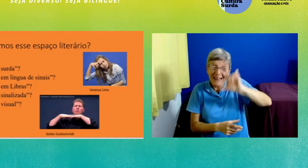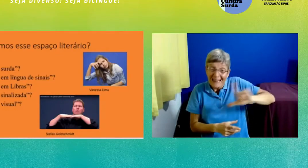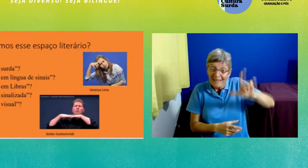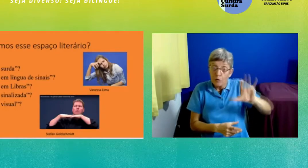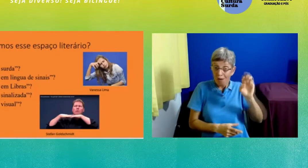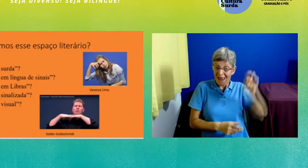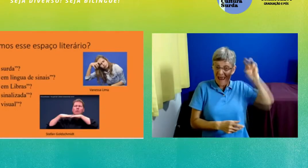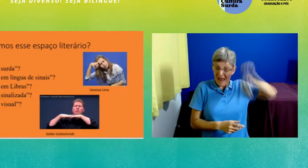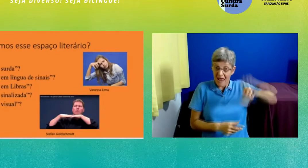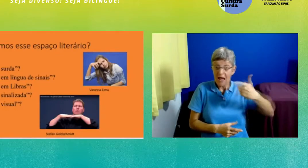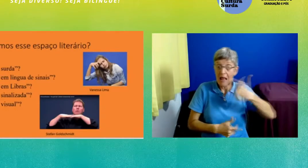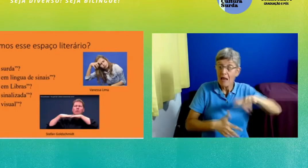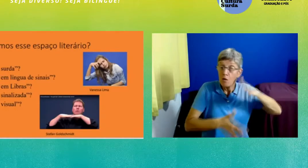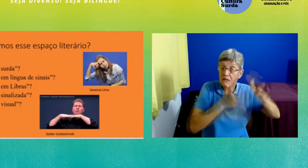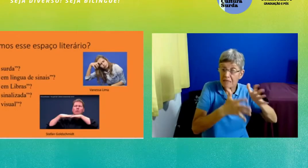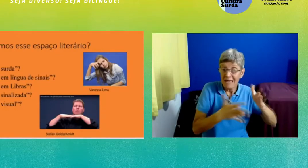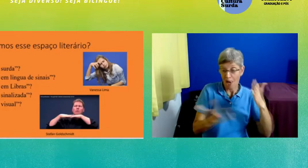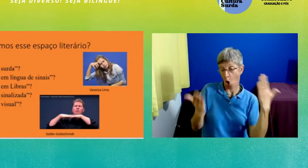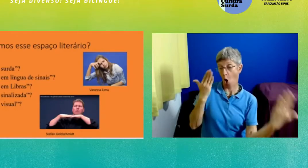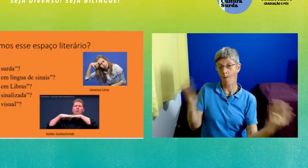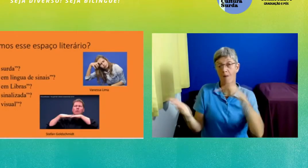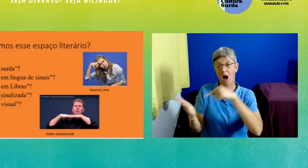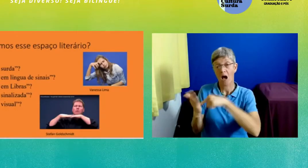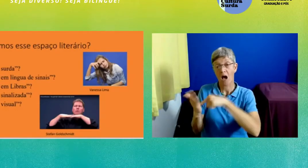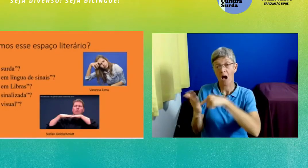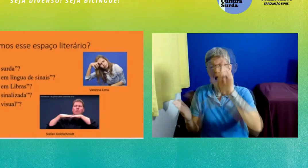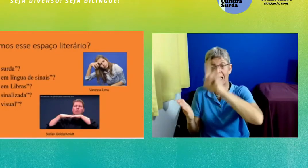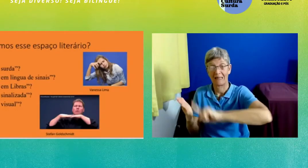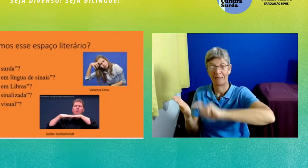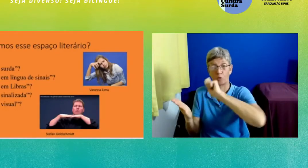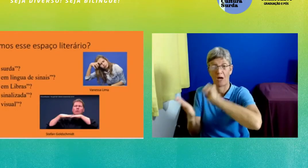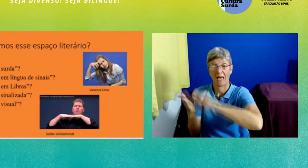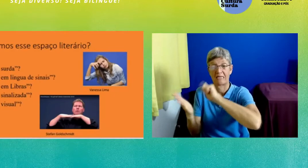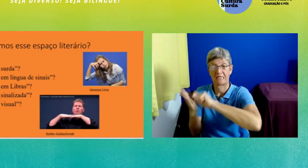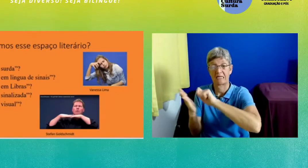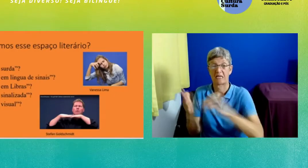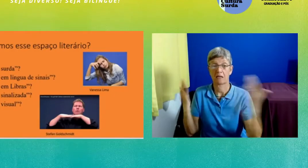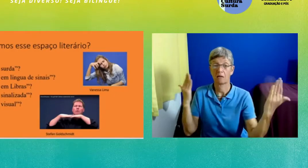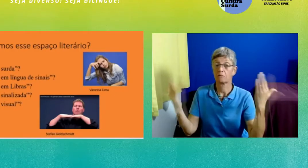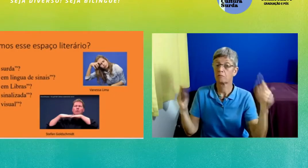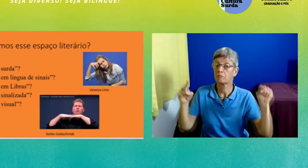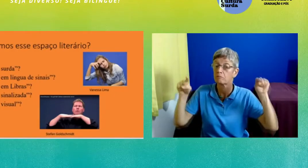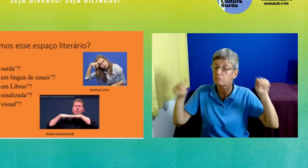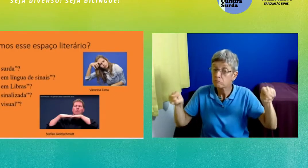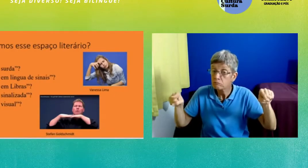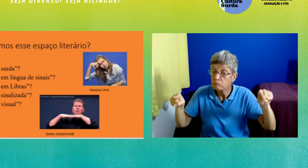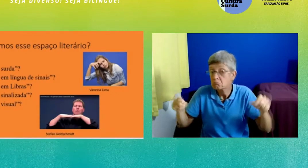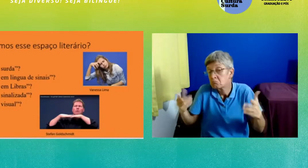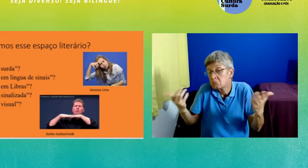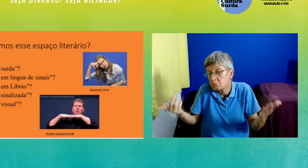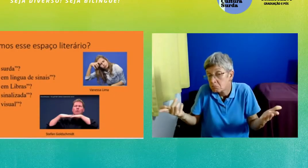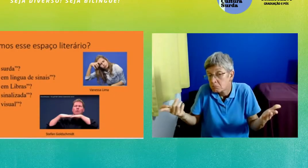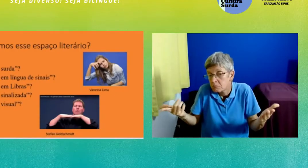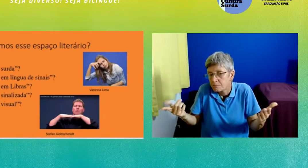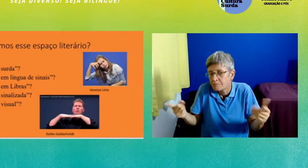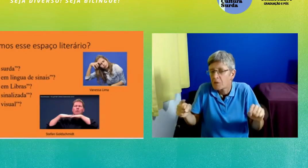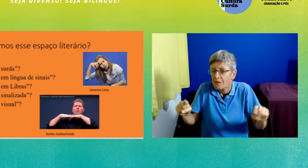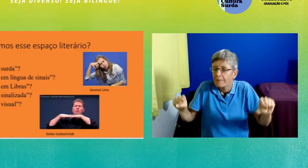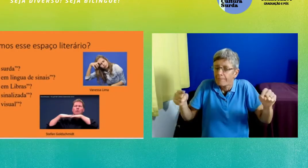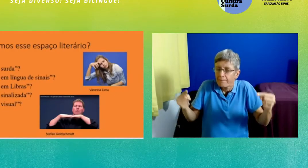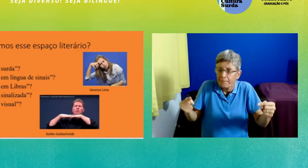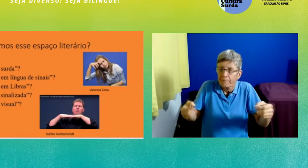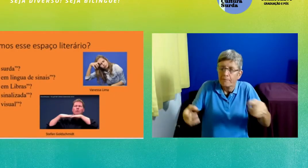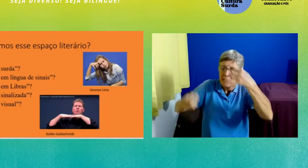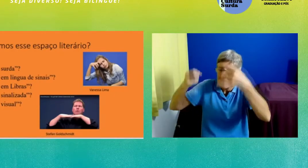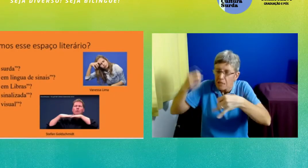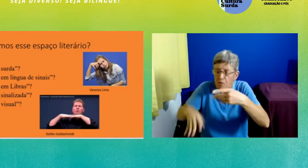visual na literatura. Em Libras. Ele pode comparar também a literatura escrita com a literatura em